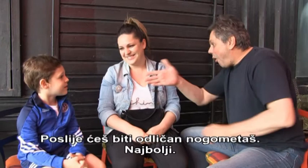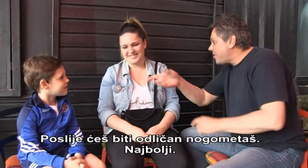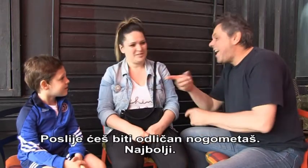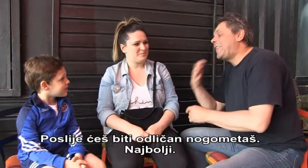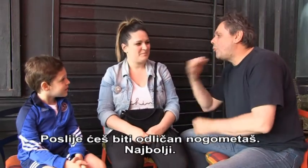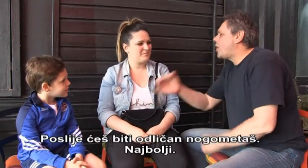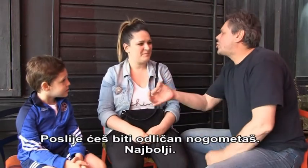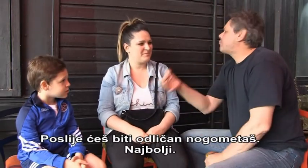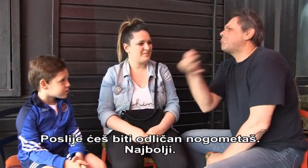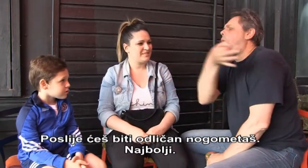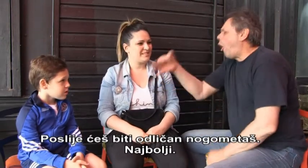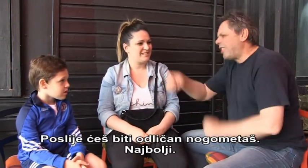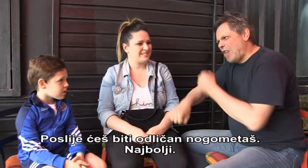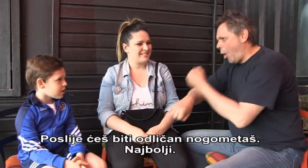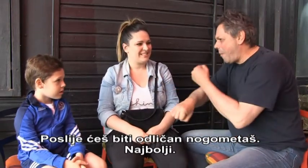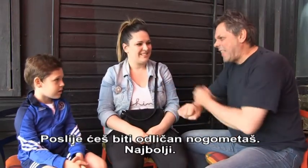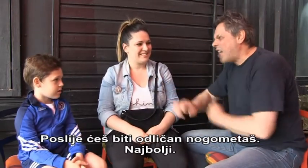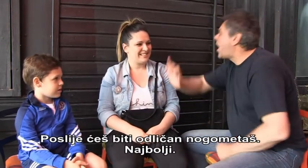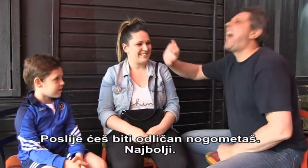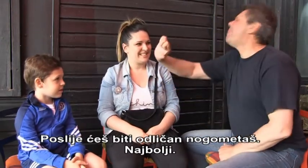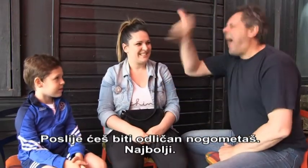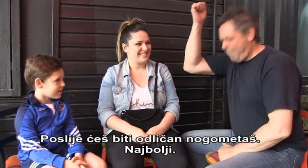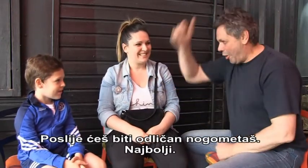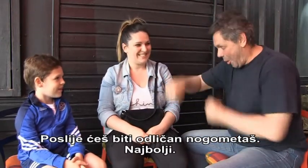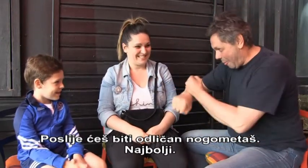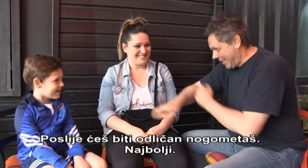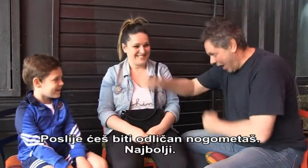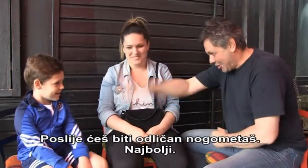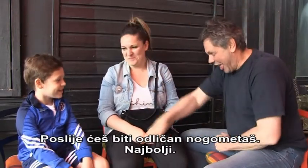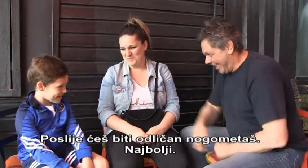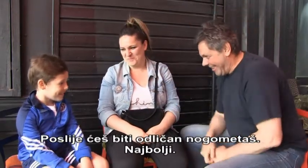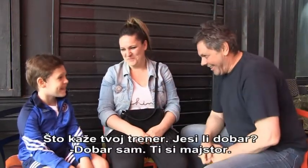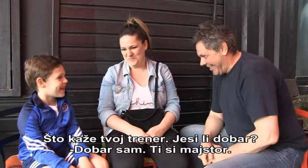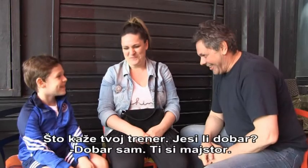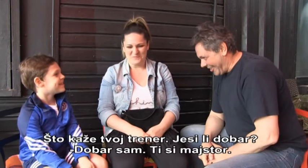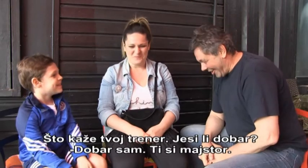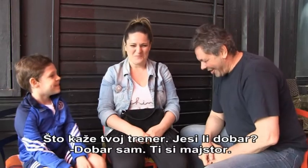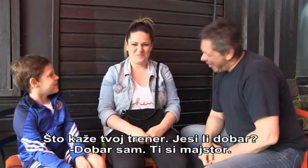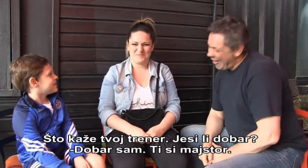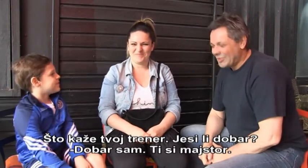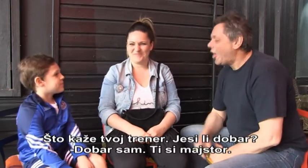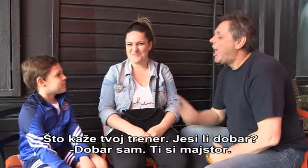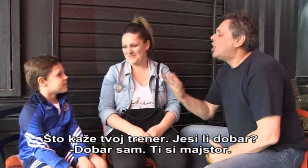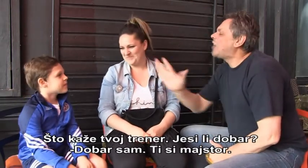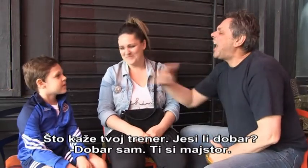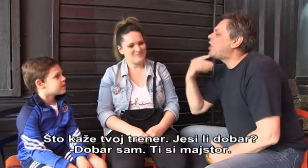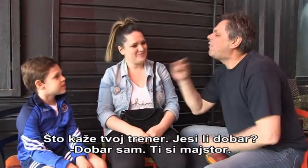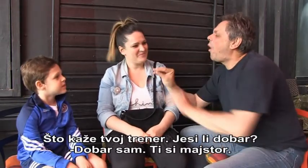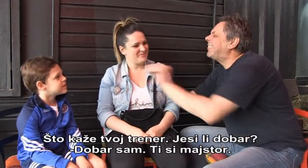Poslije ti budeš odličan nogometaš, najbolji nogometaš ti. Da, ali on šta kaže svoj